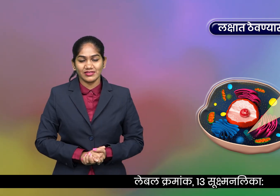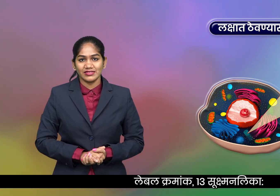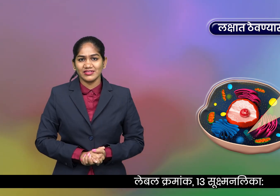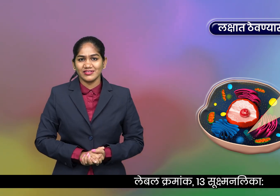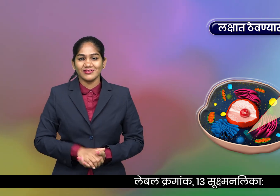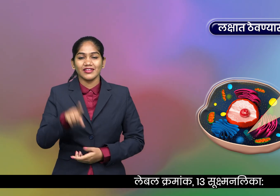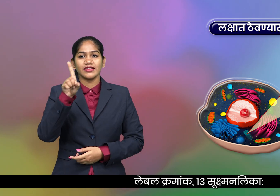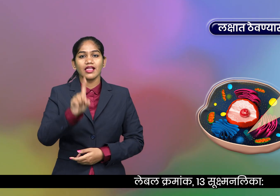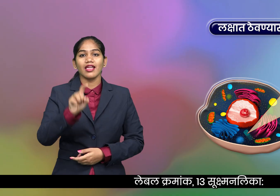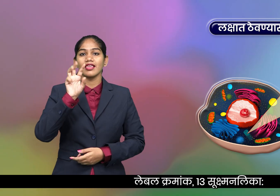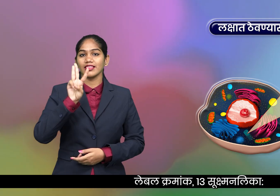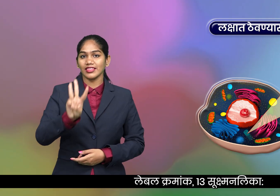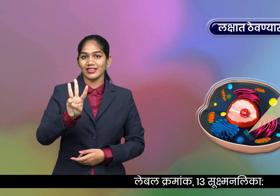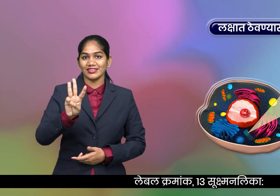लेबल क्रमांक 13, सूक्ष्म नळिका.